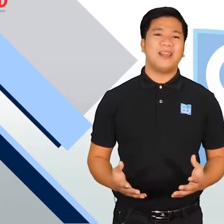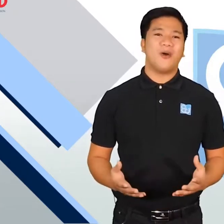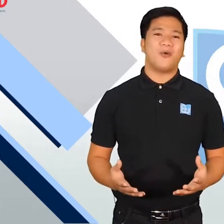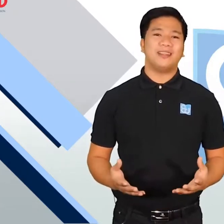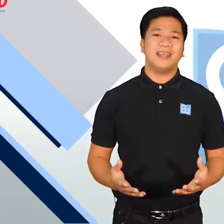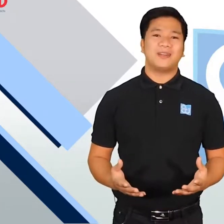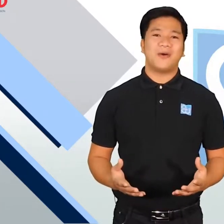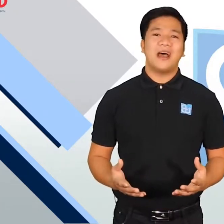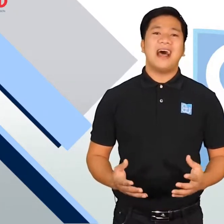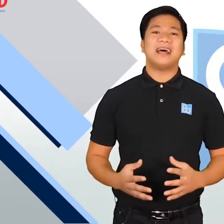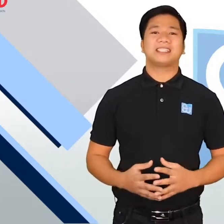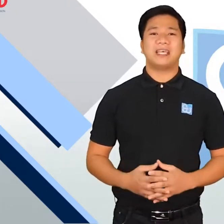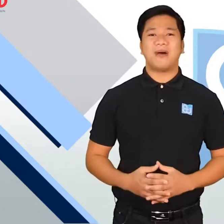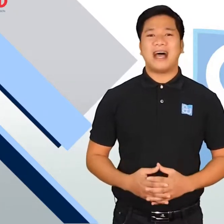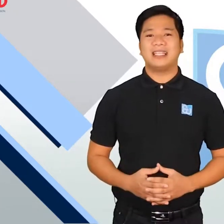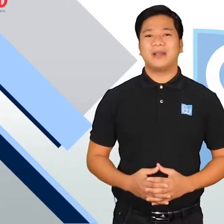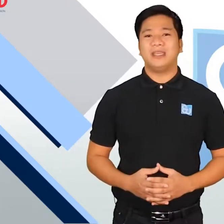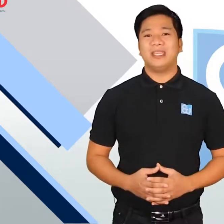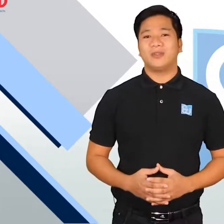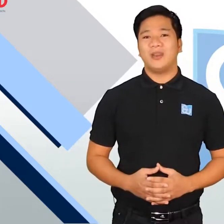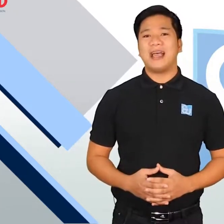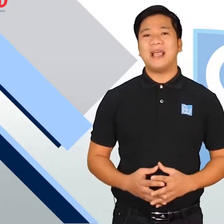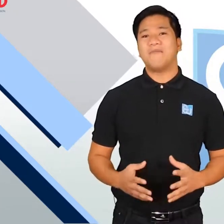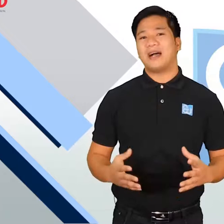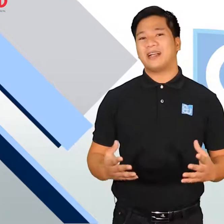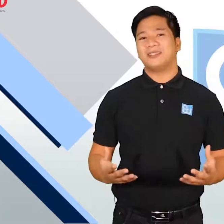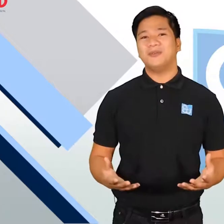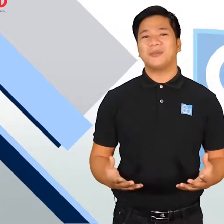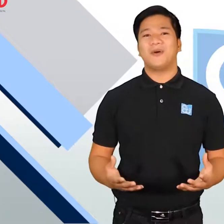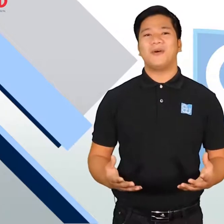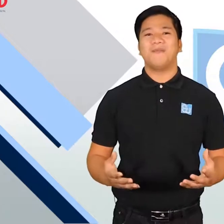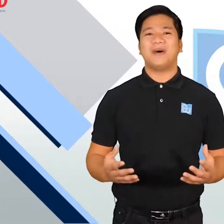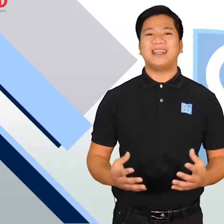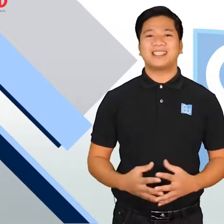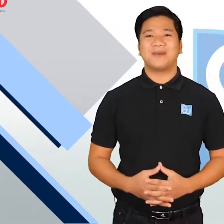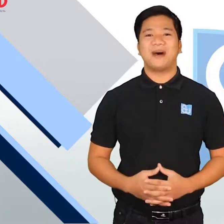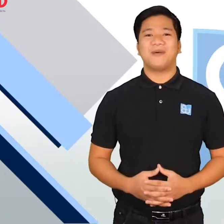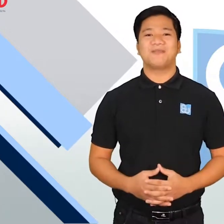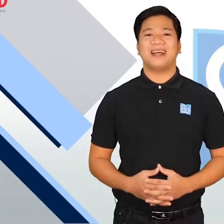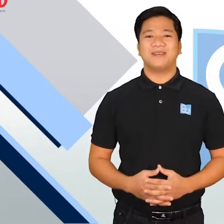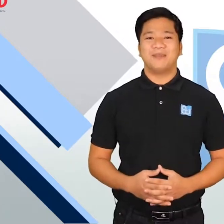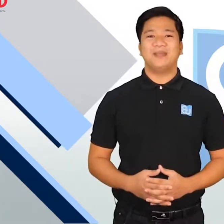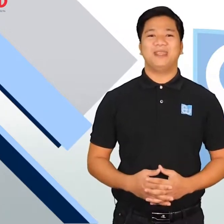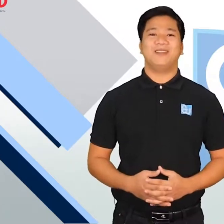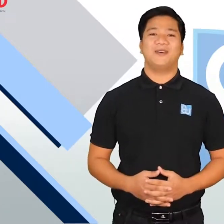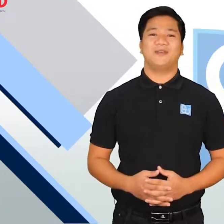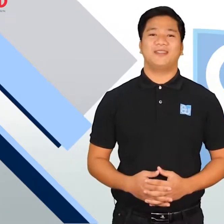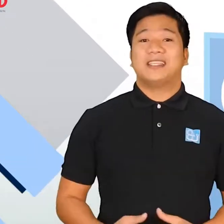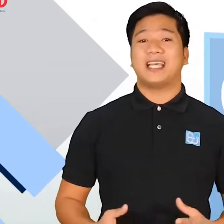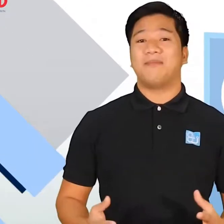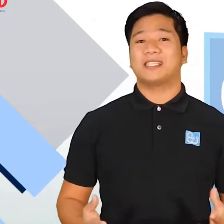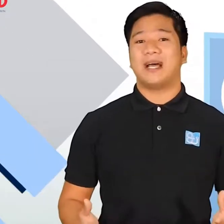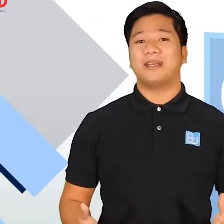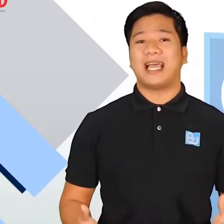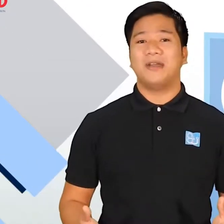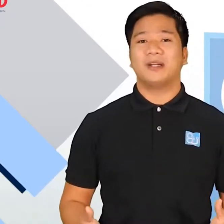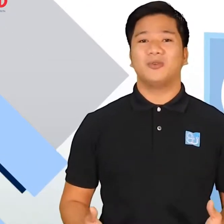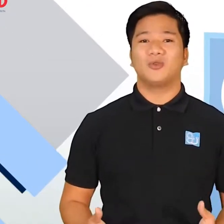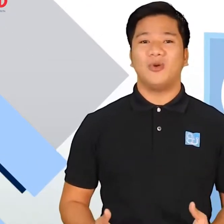o kwaderno at samahan kaming itulay ang pagkatuto para sa bawat batang Pilipino. Sama-sama tayong